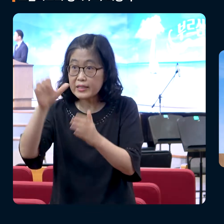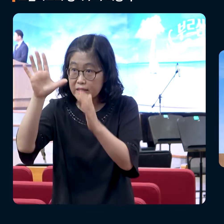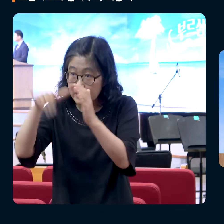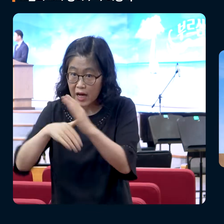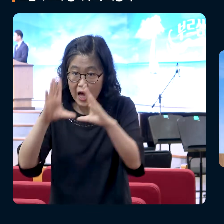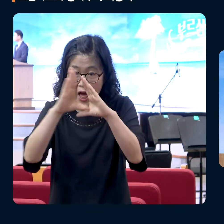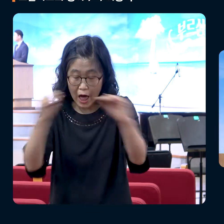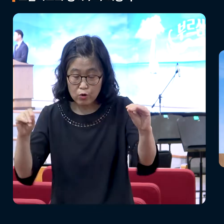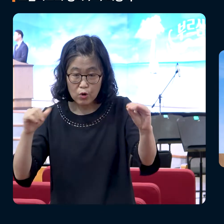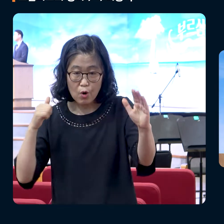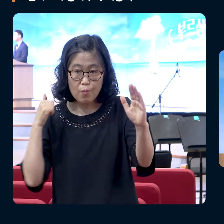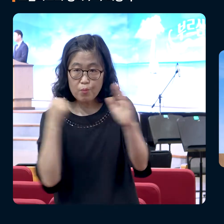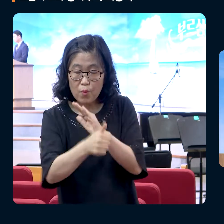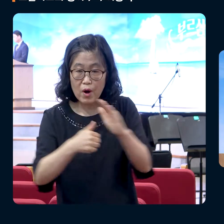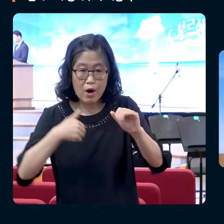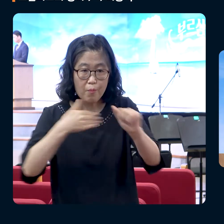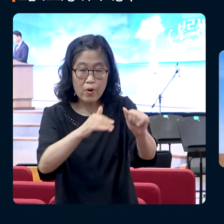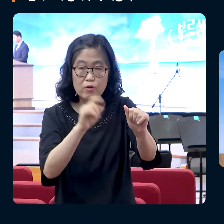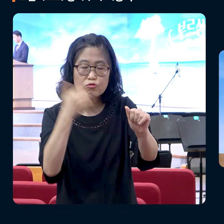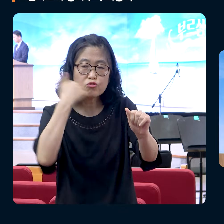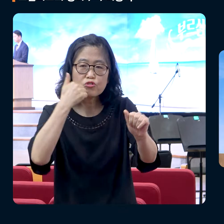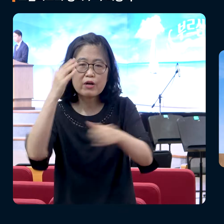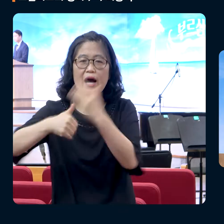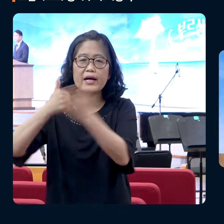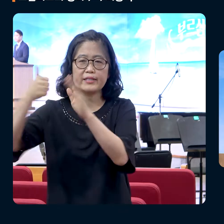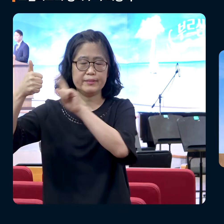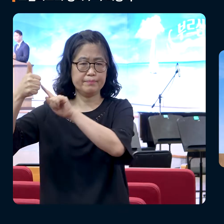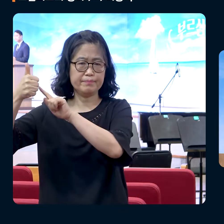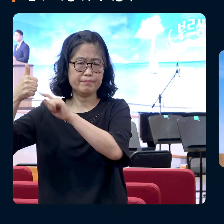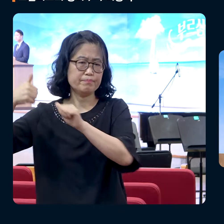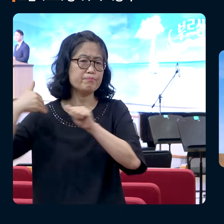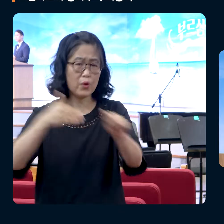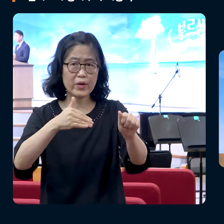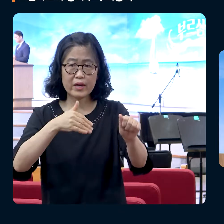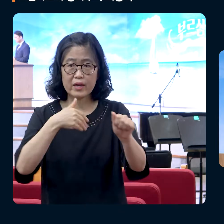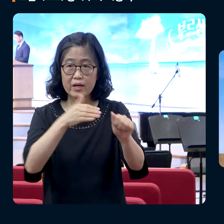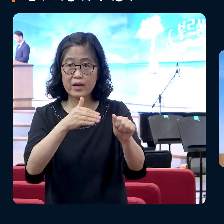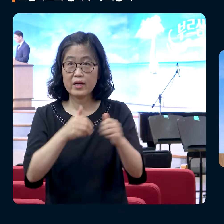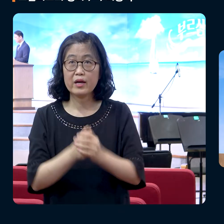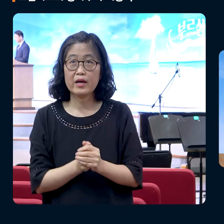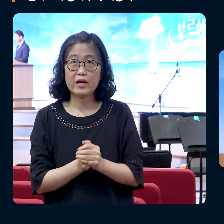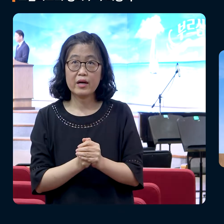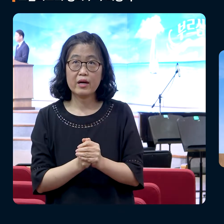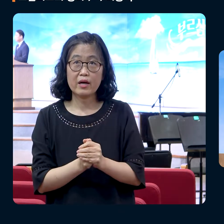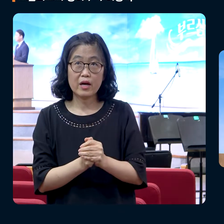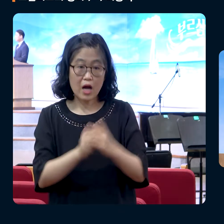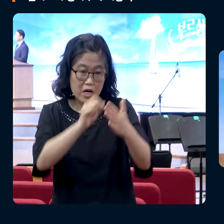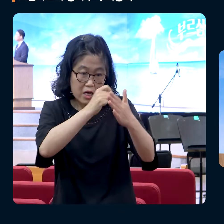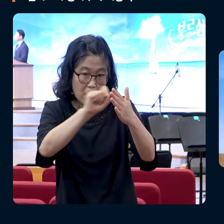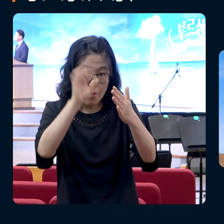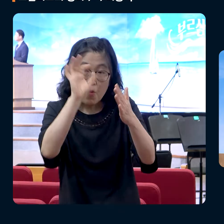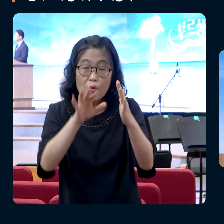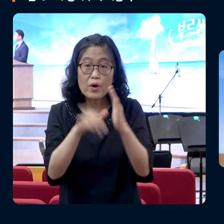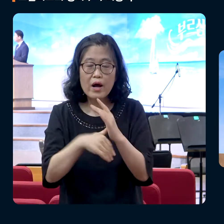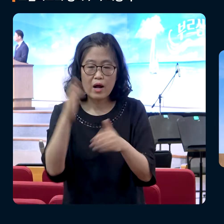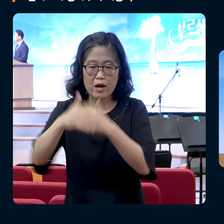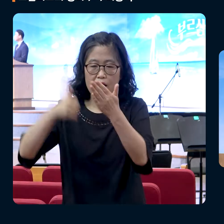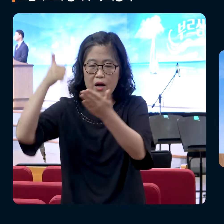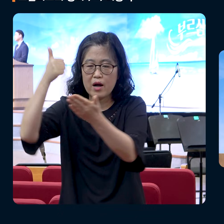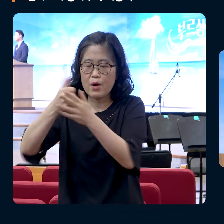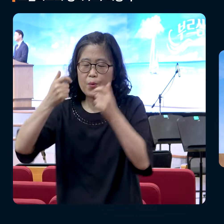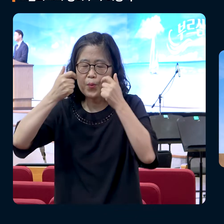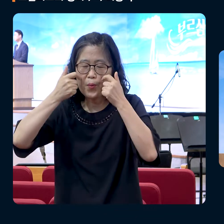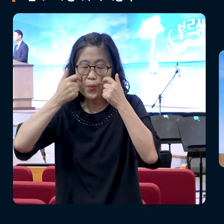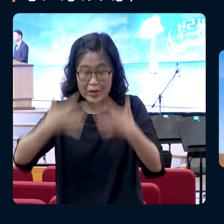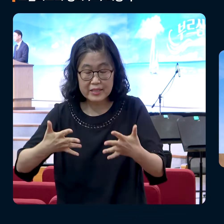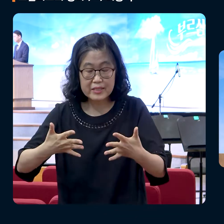애굽으로 보내셨다라고 표현하고 있습니다. 짧지만 이 기록들을 통해서 하나님은 우리에게